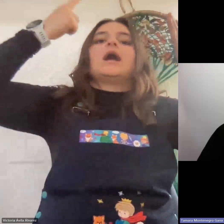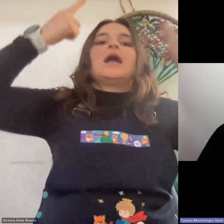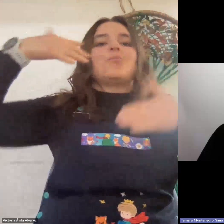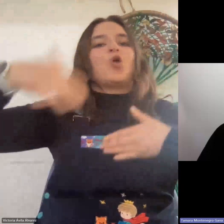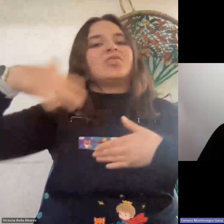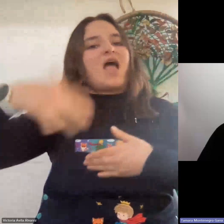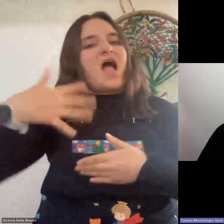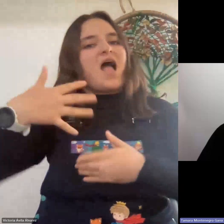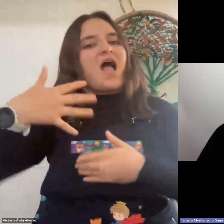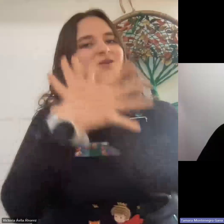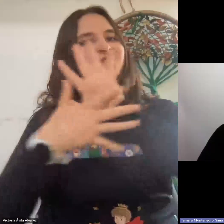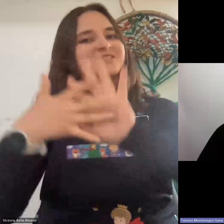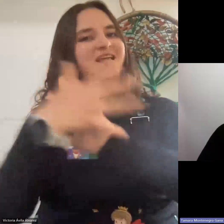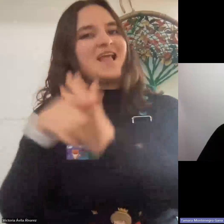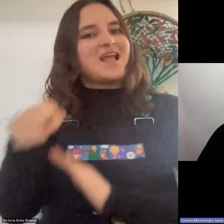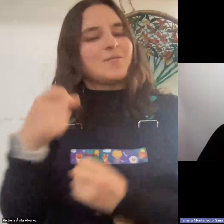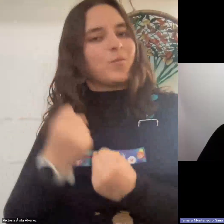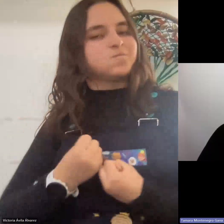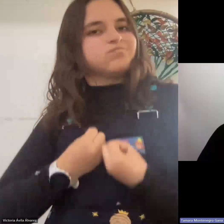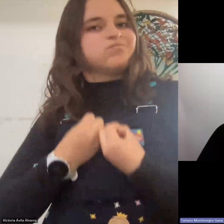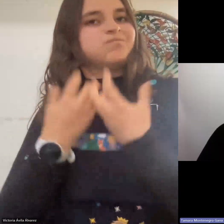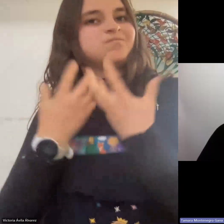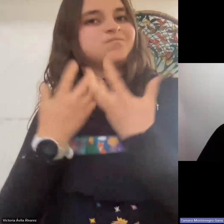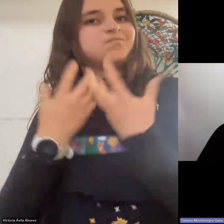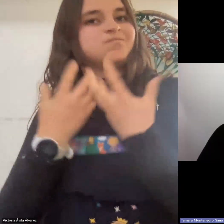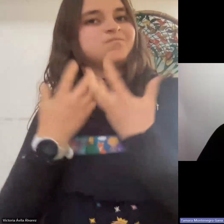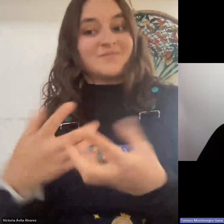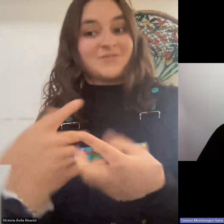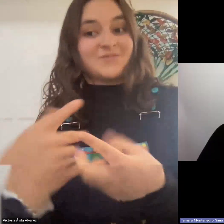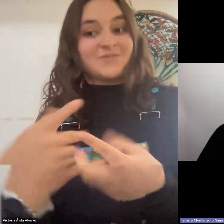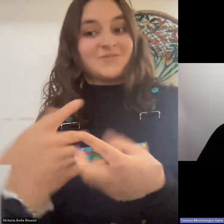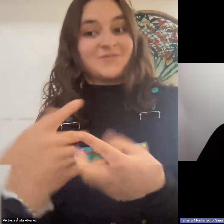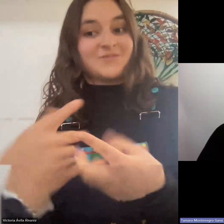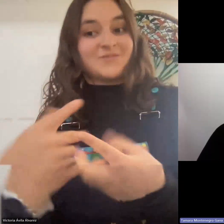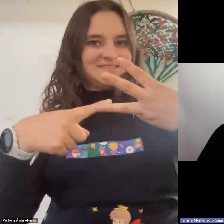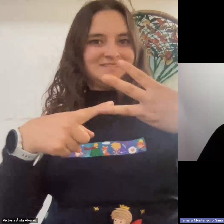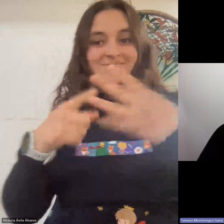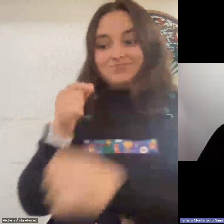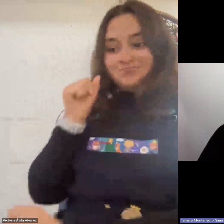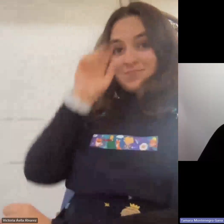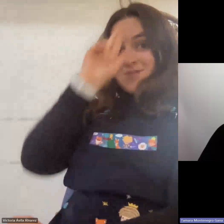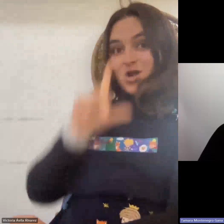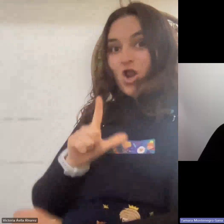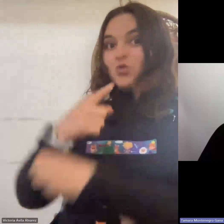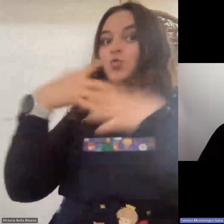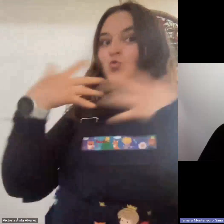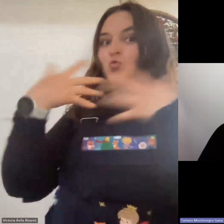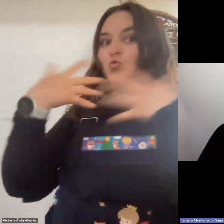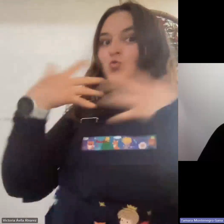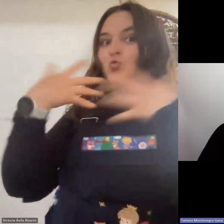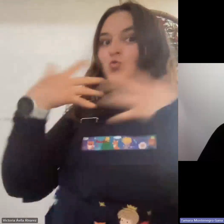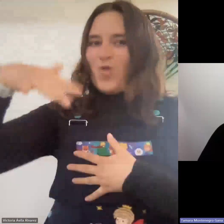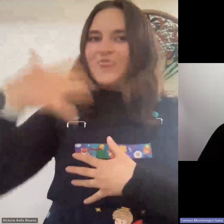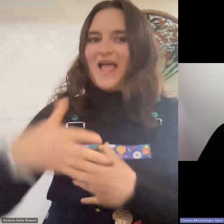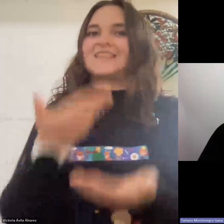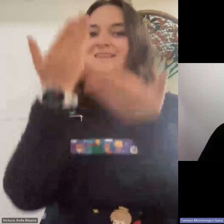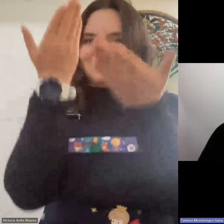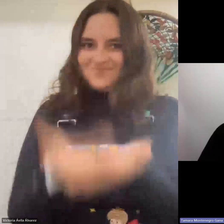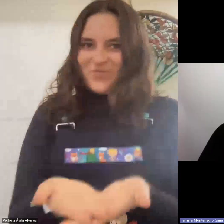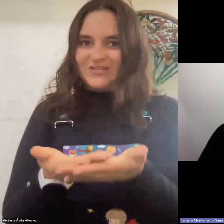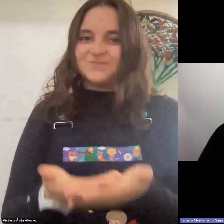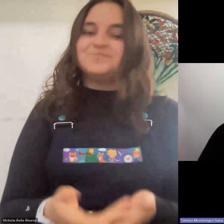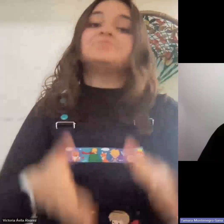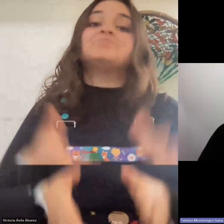la mamá, la familia, abran su mente y conozcan que la lengua de señas es una forma de expresión para él. Y